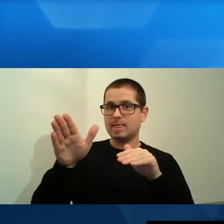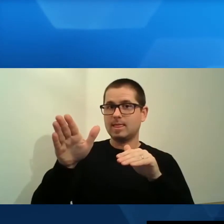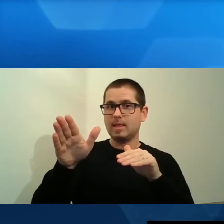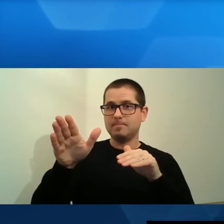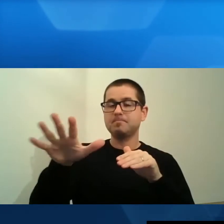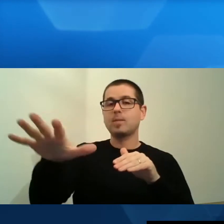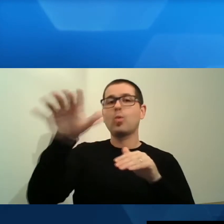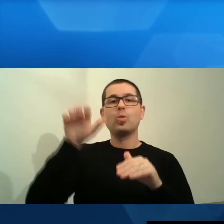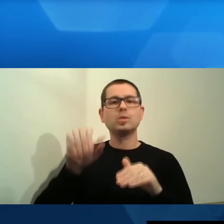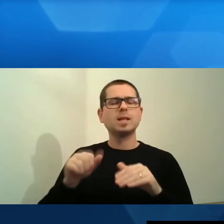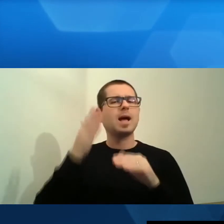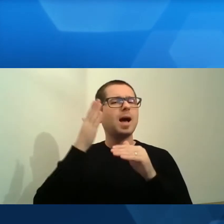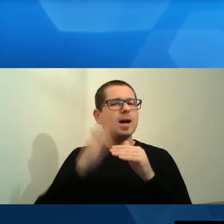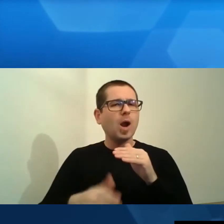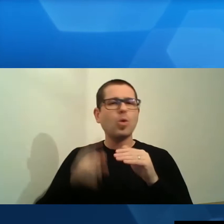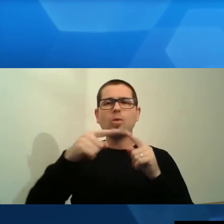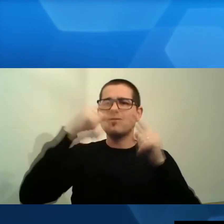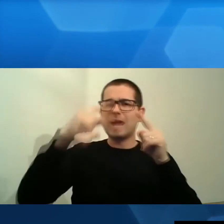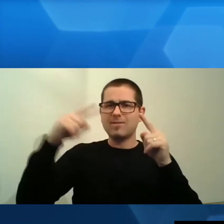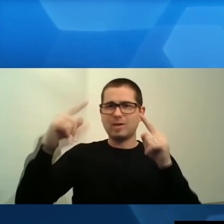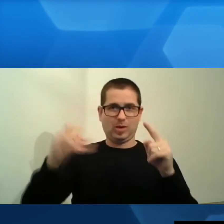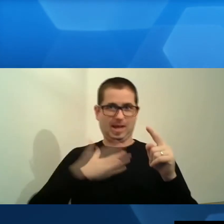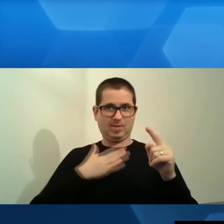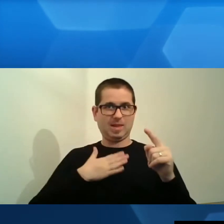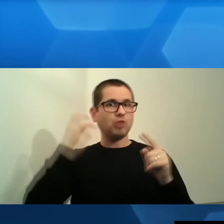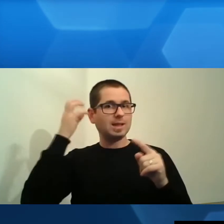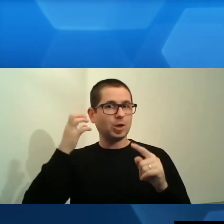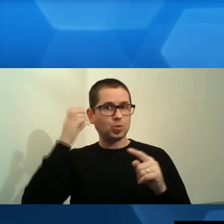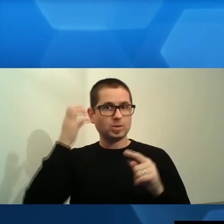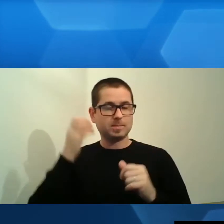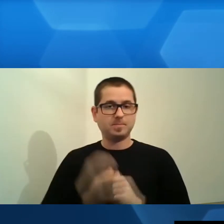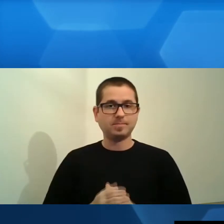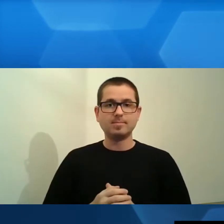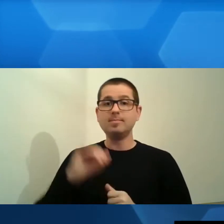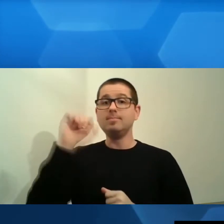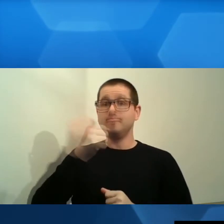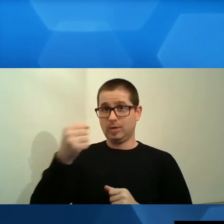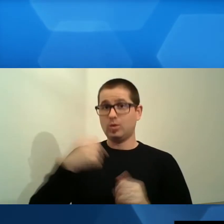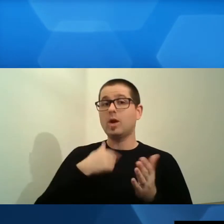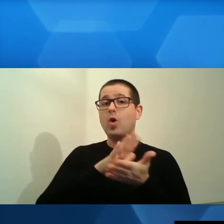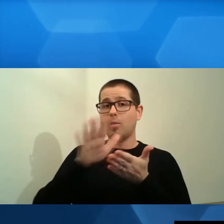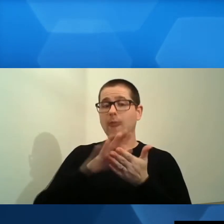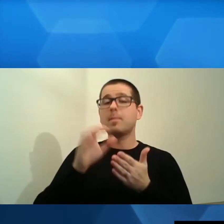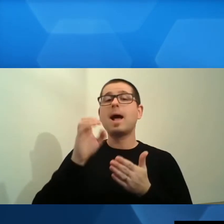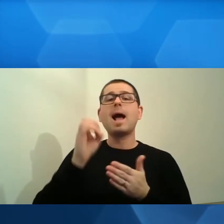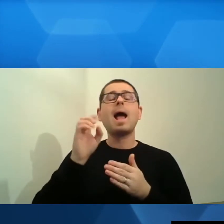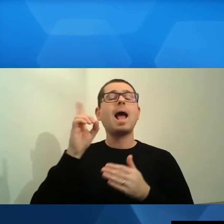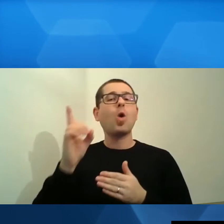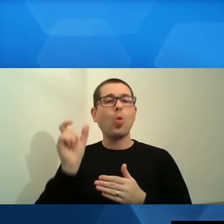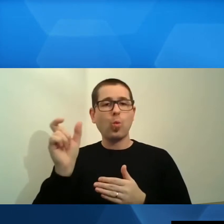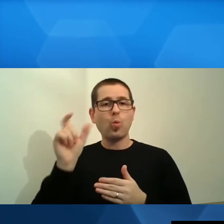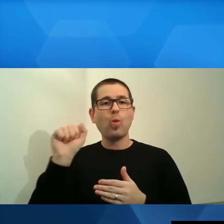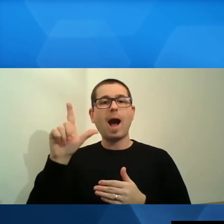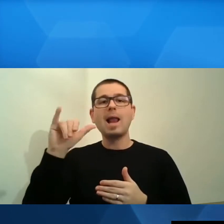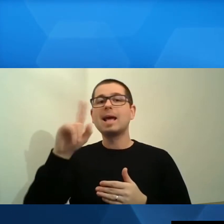vzeti ravno to frekvenco, ki je naš tinnitus. Zato jaz uporabljam equalization. Kot boste